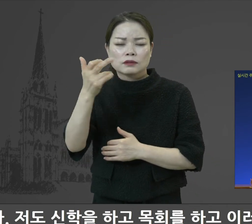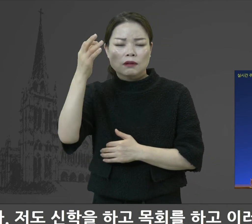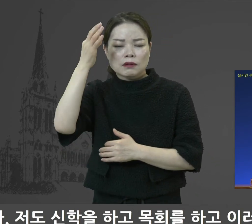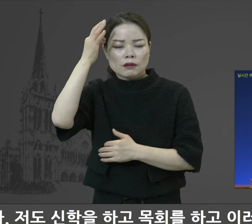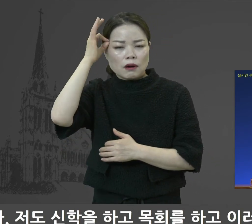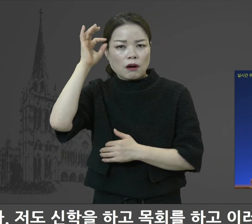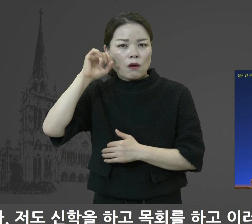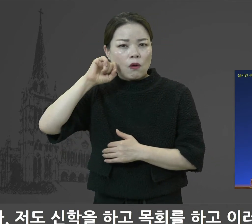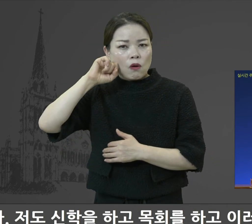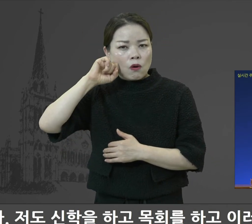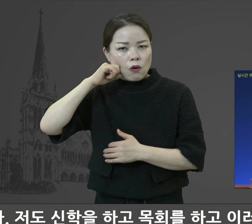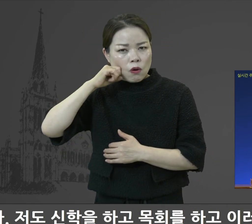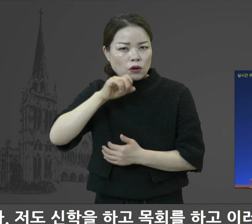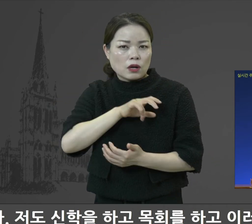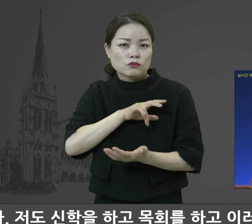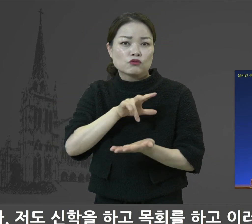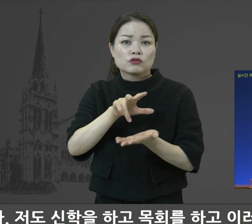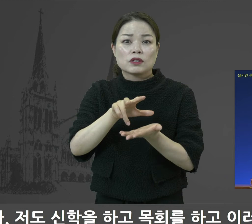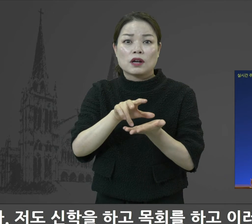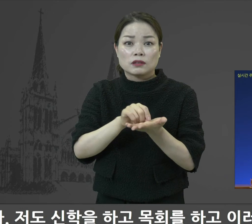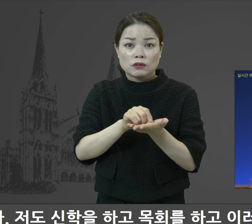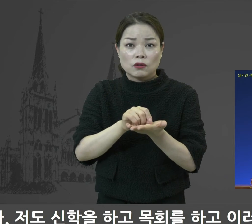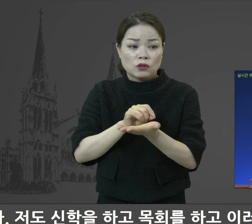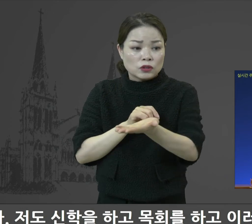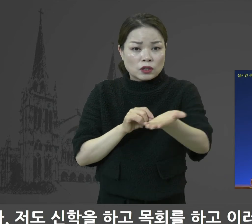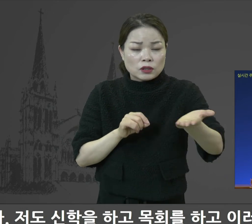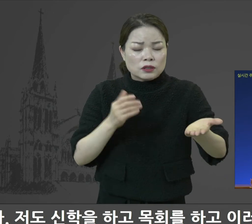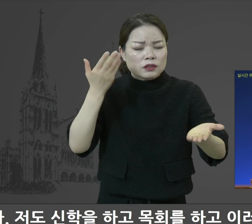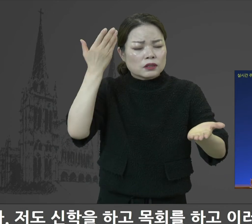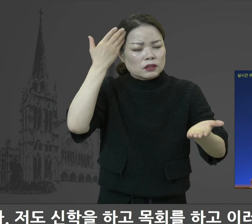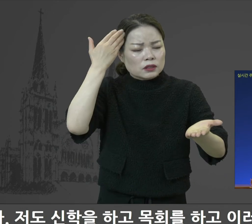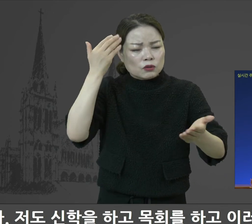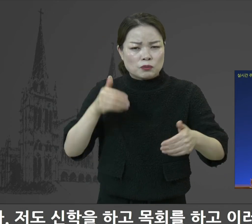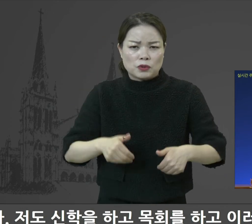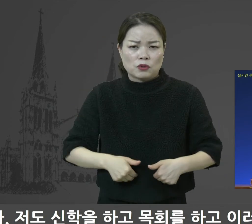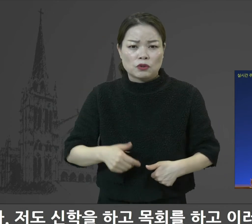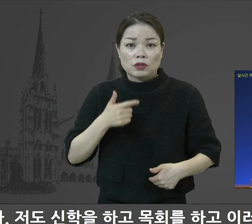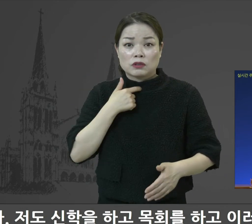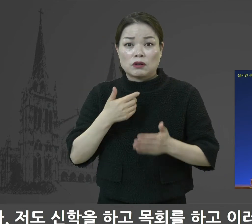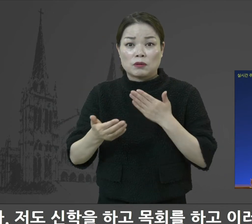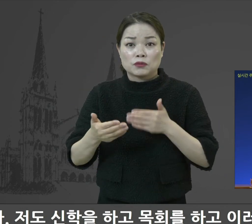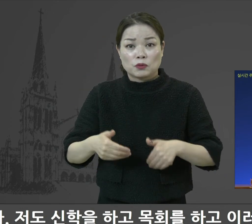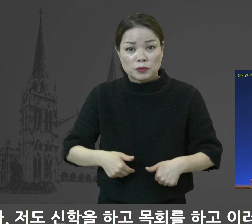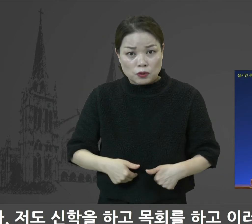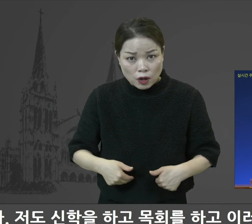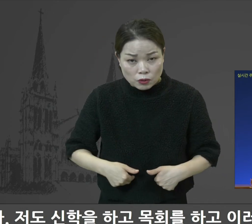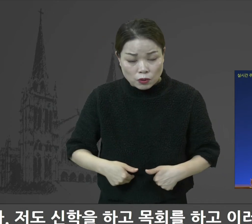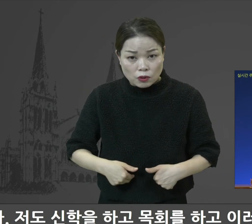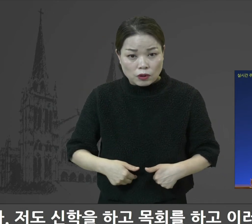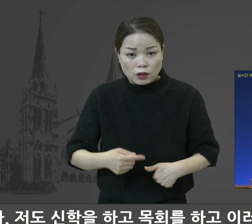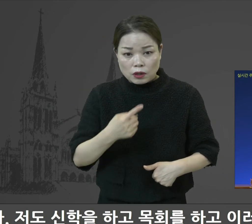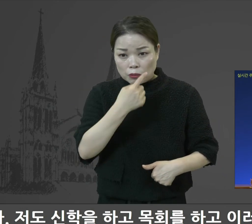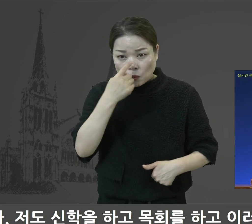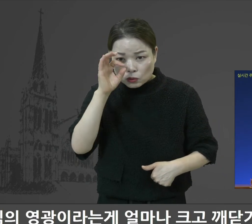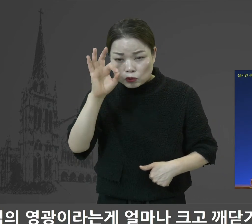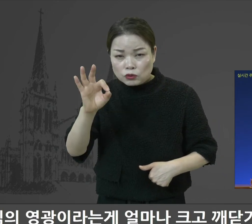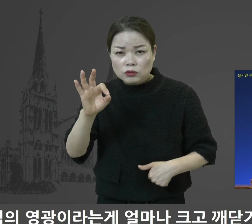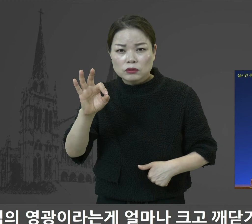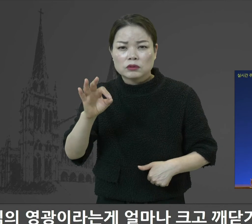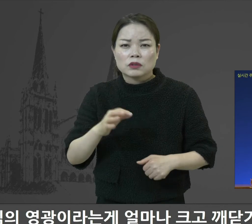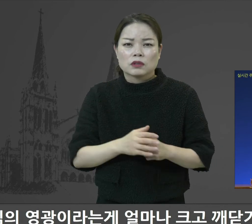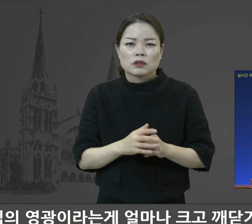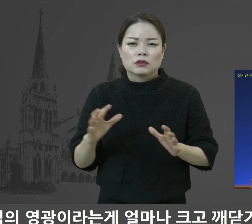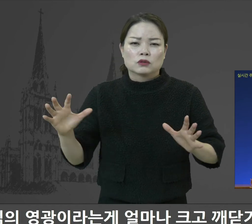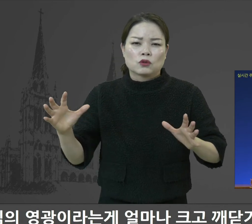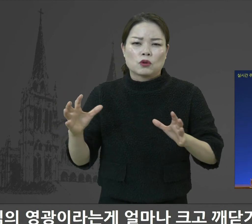깨닫기 어려운 주제이라는 사실, 이것은 지식도 있어야 되고 경험도 있어야 되고 안목도 있어야 되고 정말